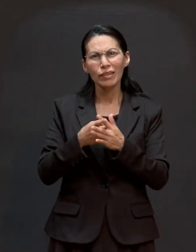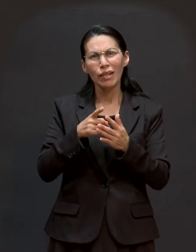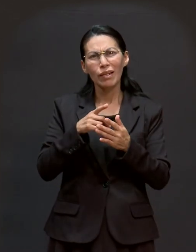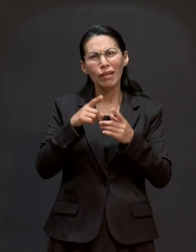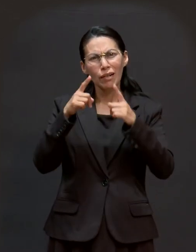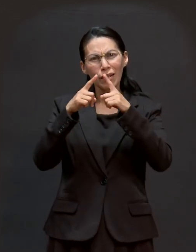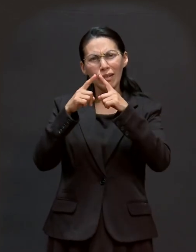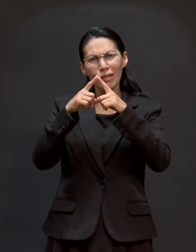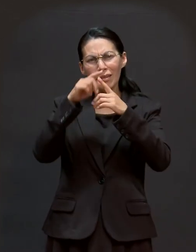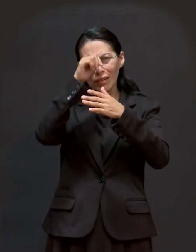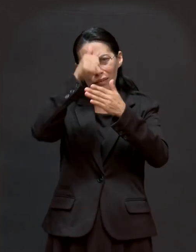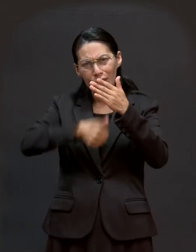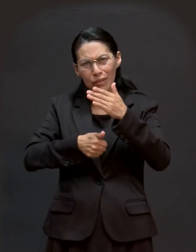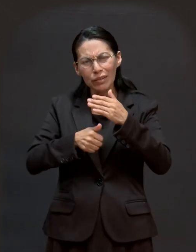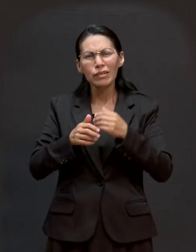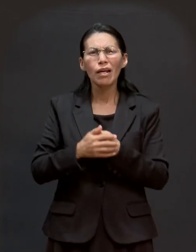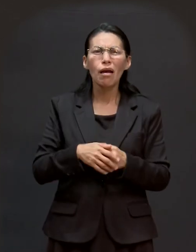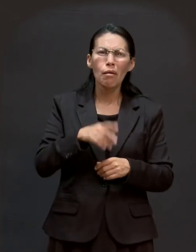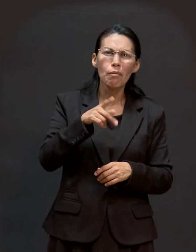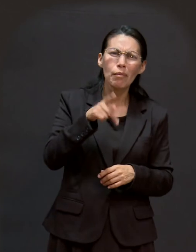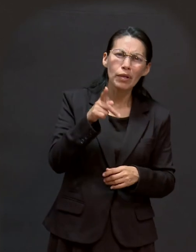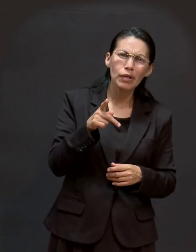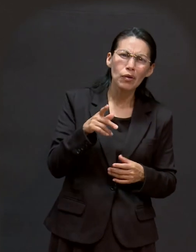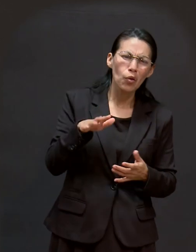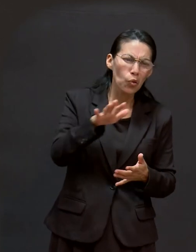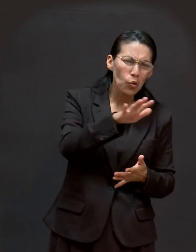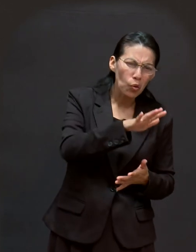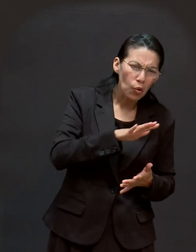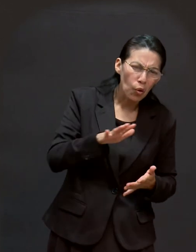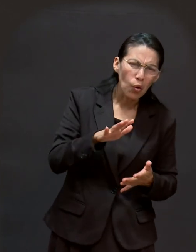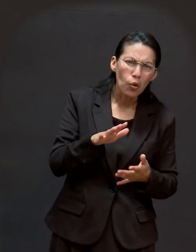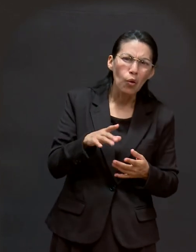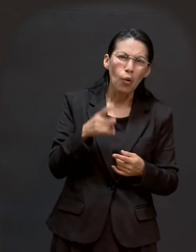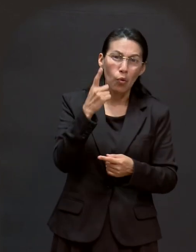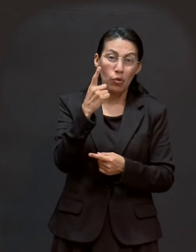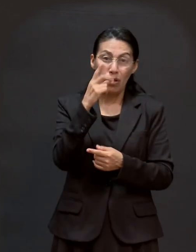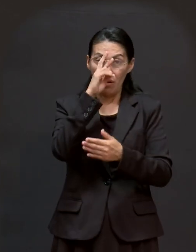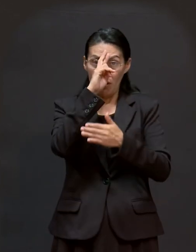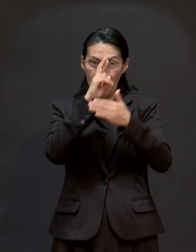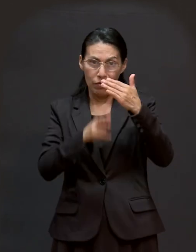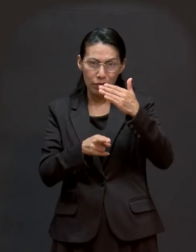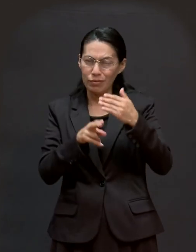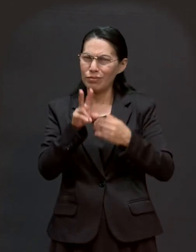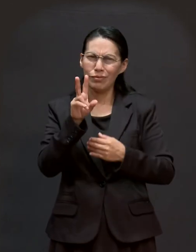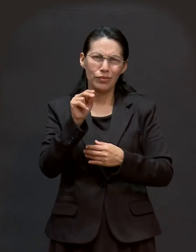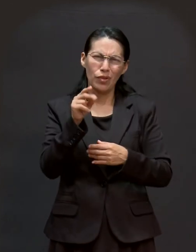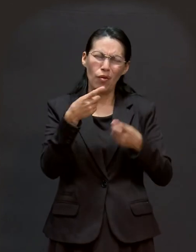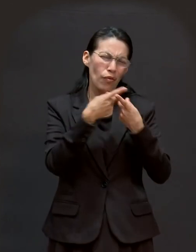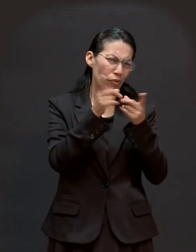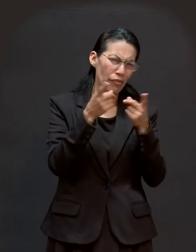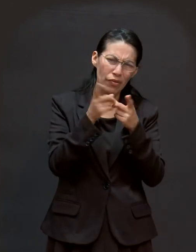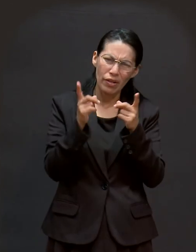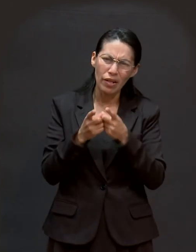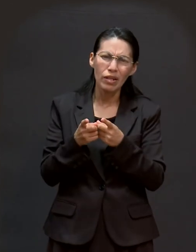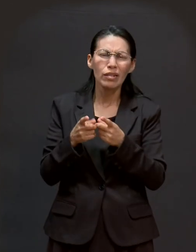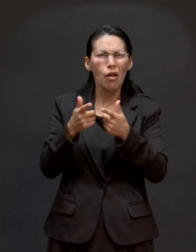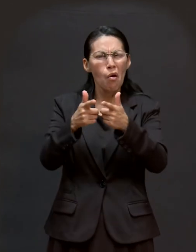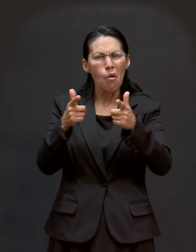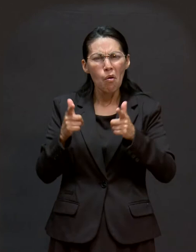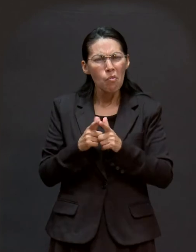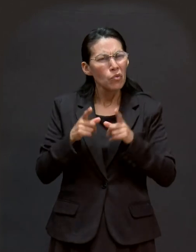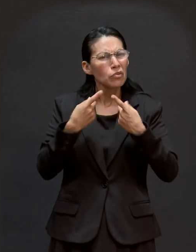de la iglesia adventista pero es una iniciativa tú sabes que la capellanía no está dirigida a una sola religión no